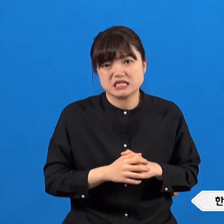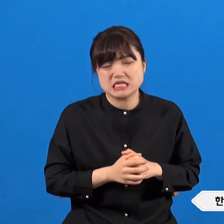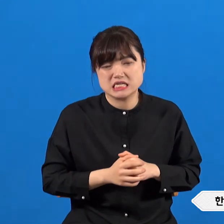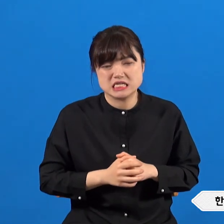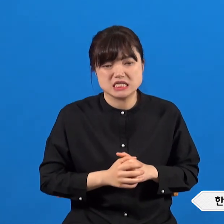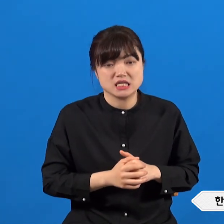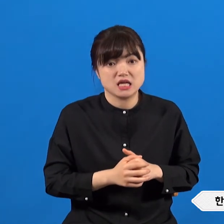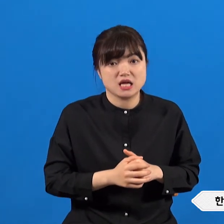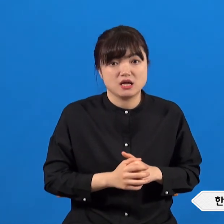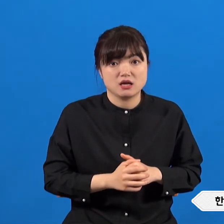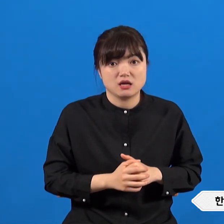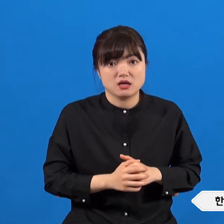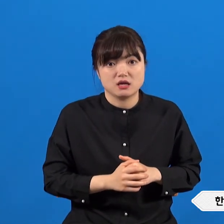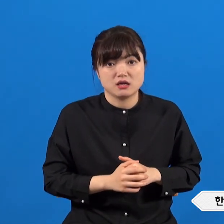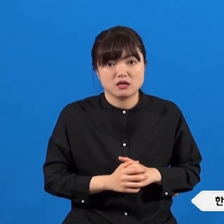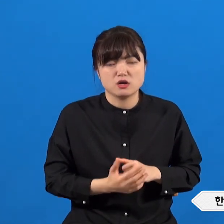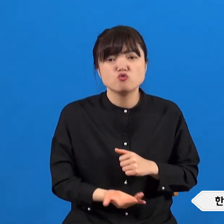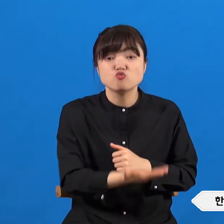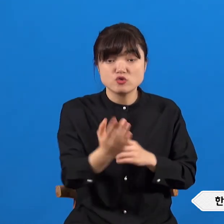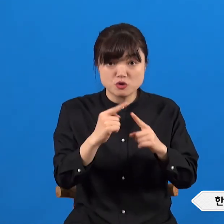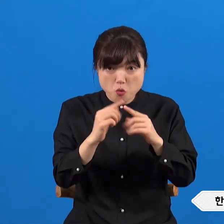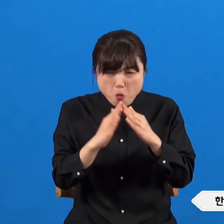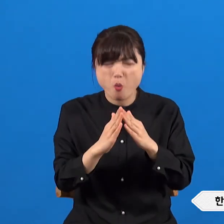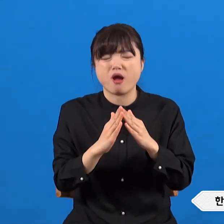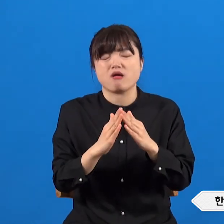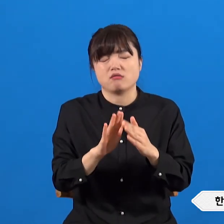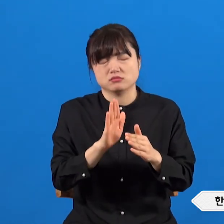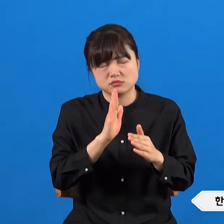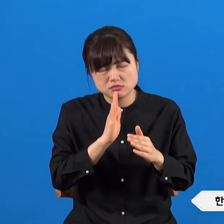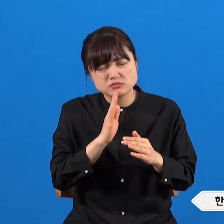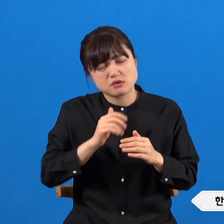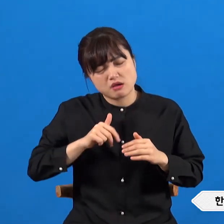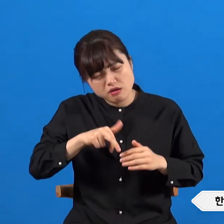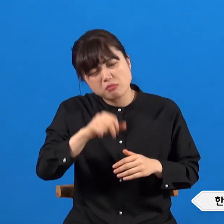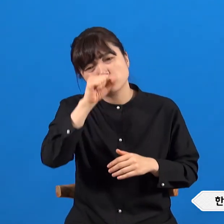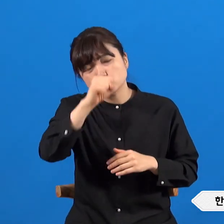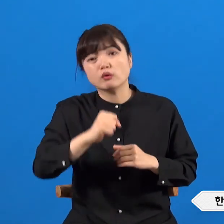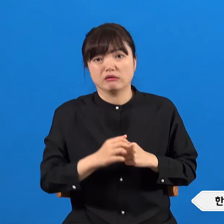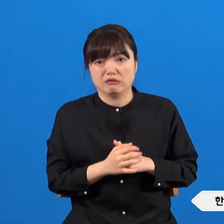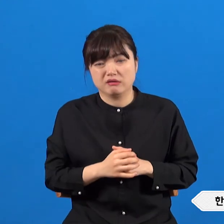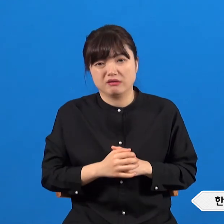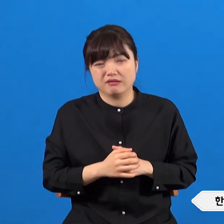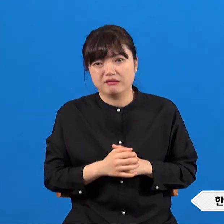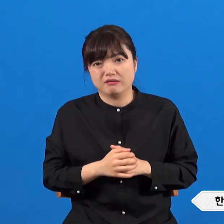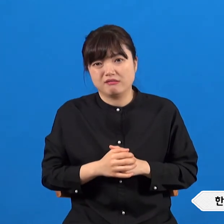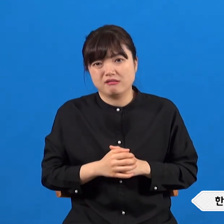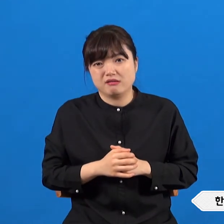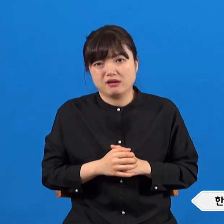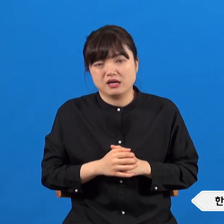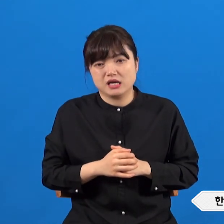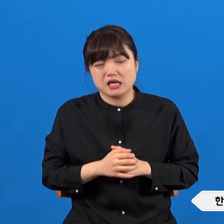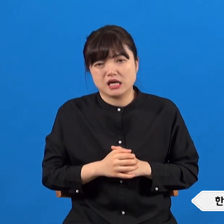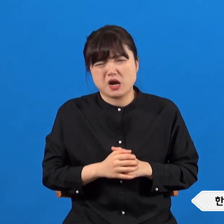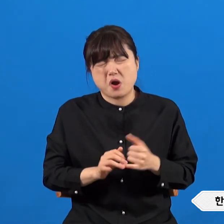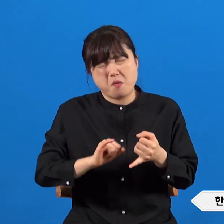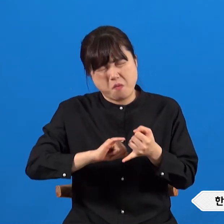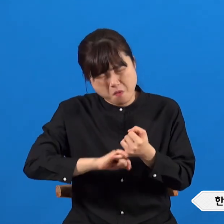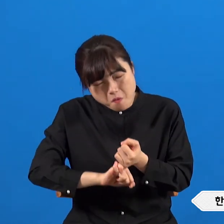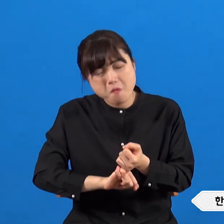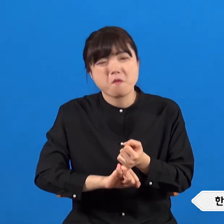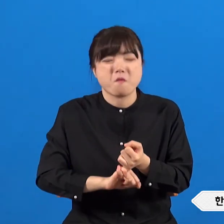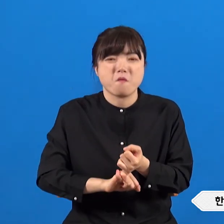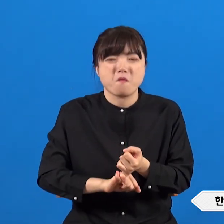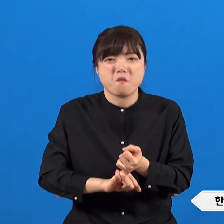1인 1사역이 우리 서문교회의 실천 목표 중에 하나 아닙니까? 그래서 꼭 한 가지